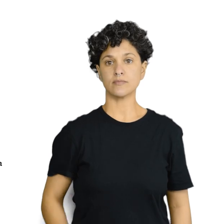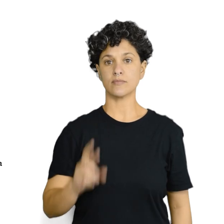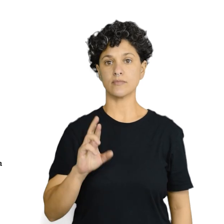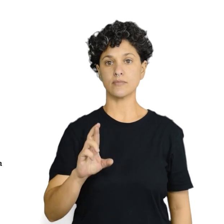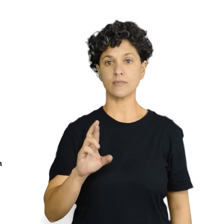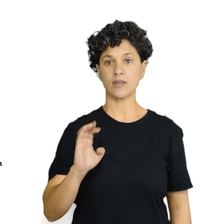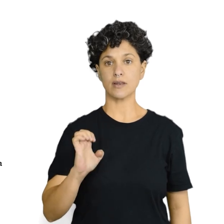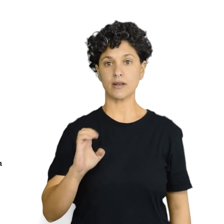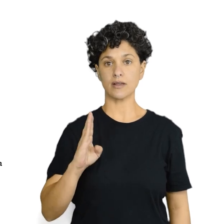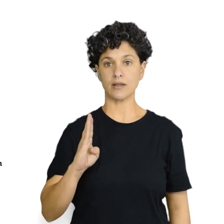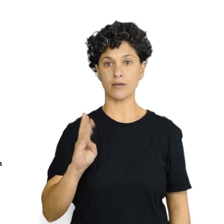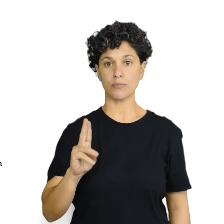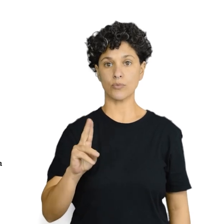repulsión electrostática